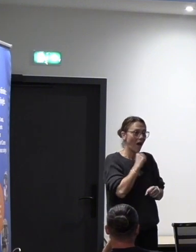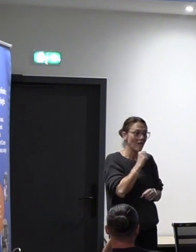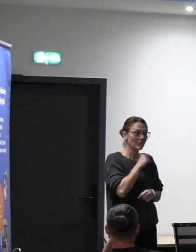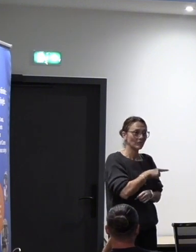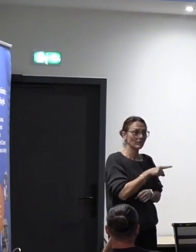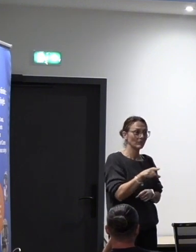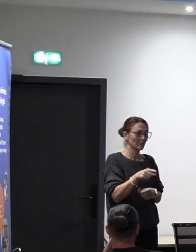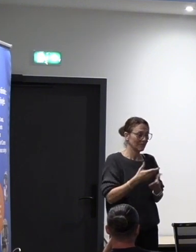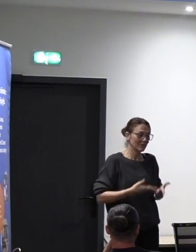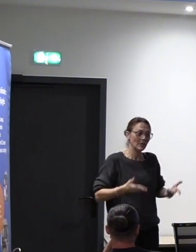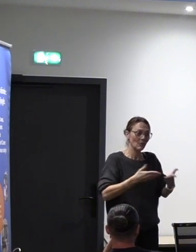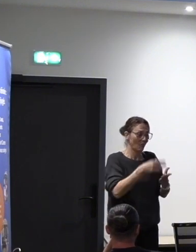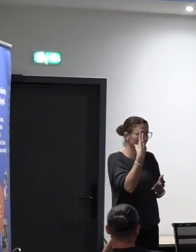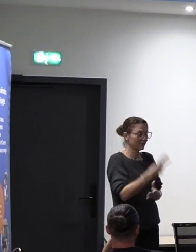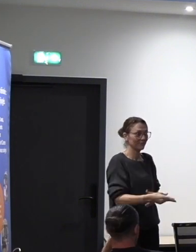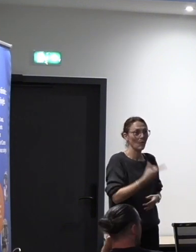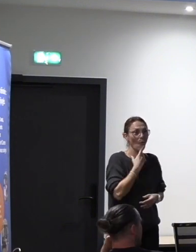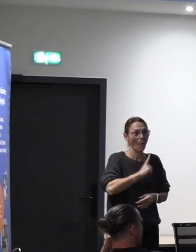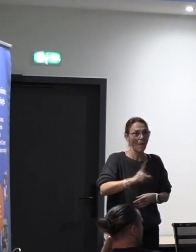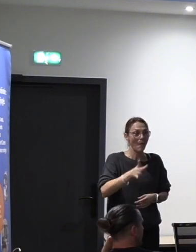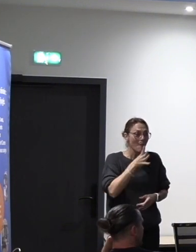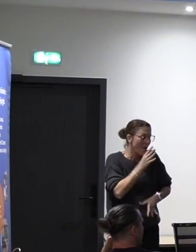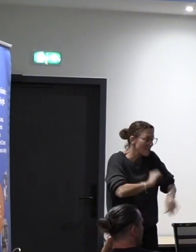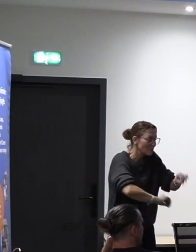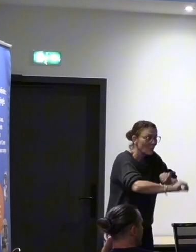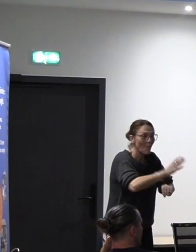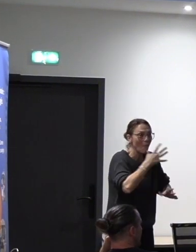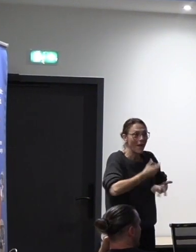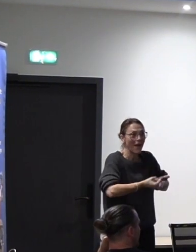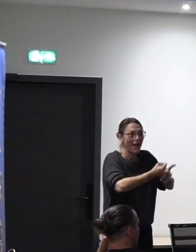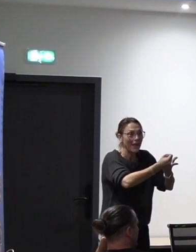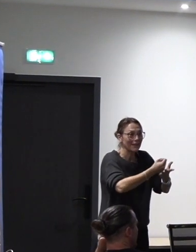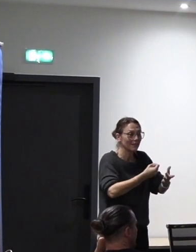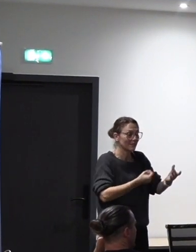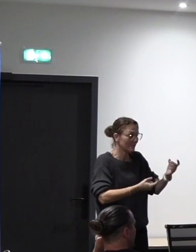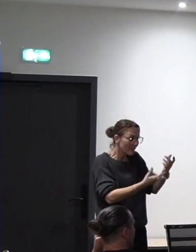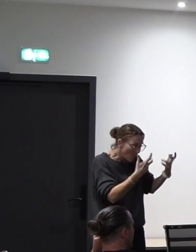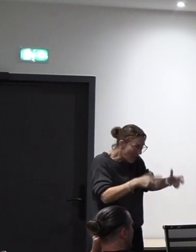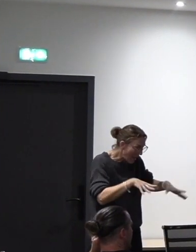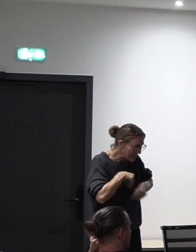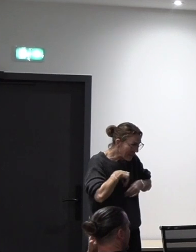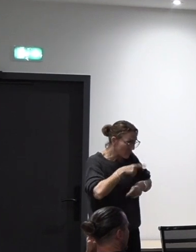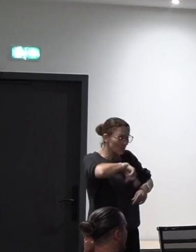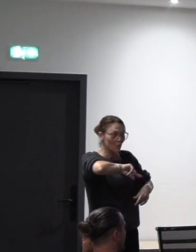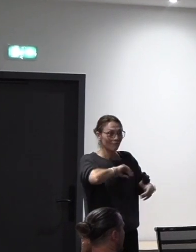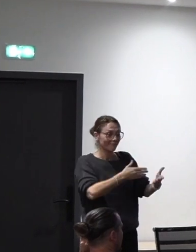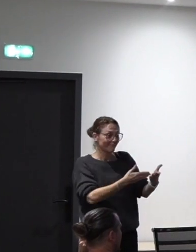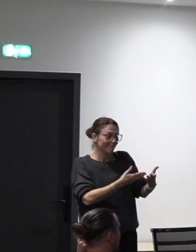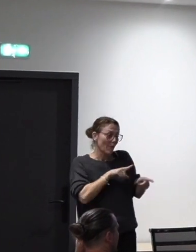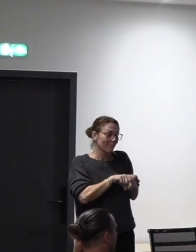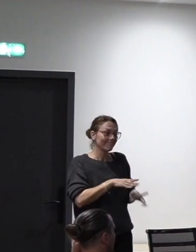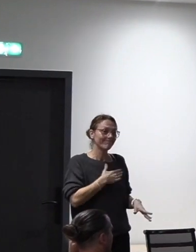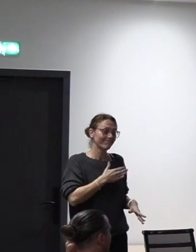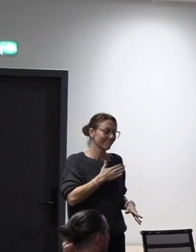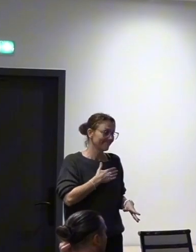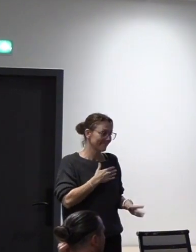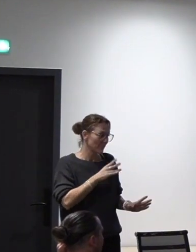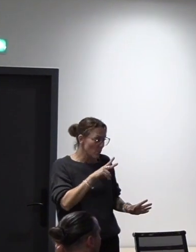n'accepteront jamais l'état dans lequel ils sont. On ne peut rien faire pour eux, si ce n'est de compatir avec humanité, mais ce n'est pas la peine de